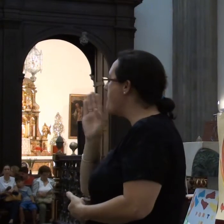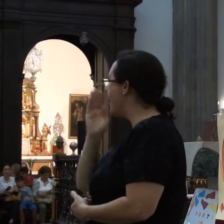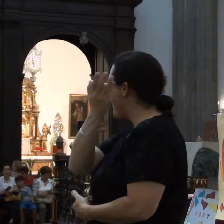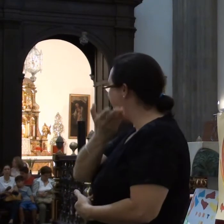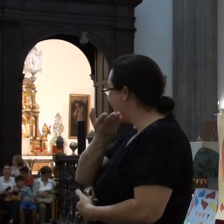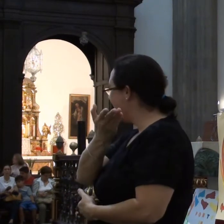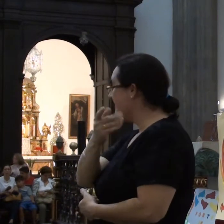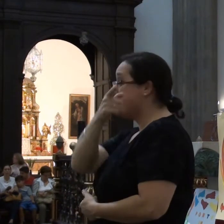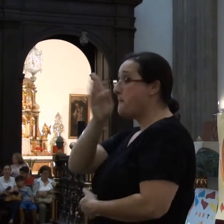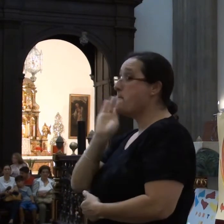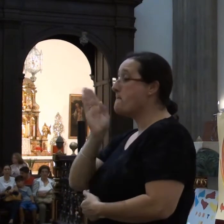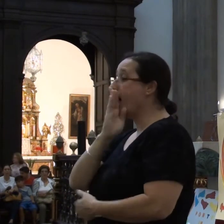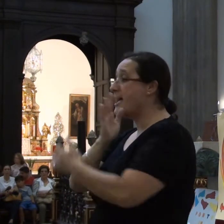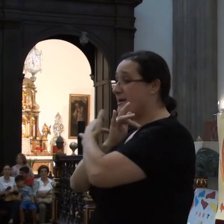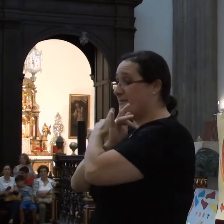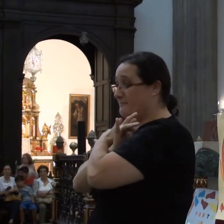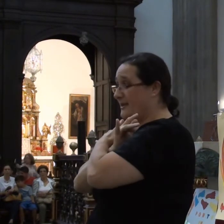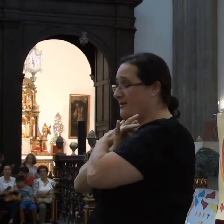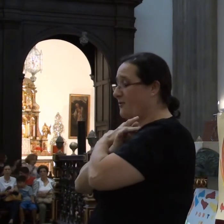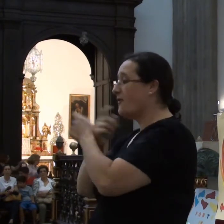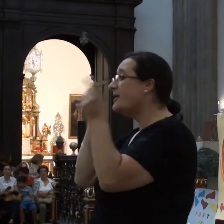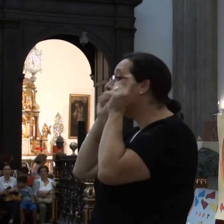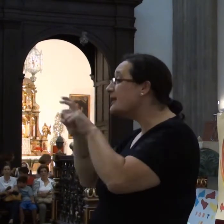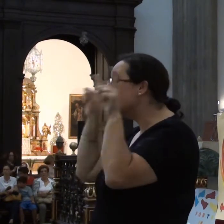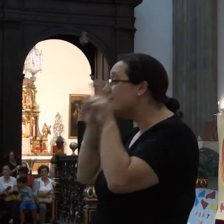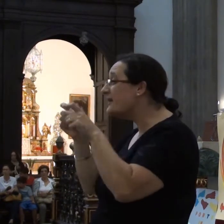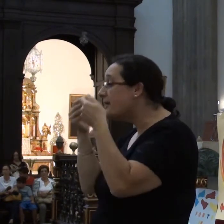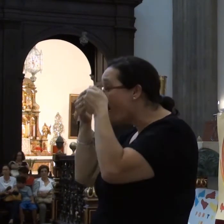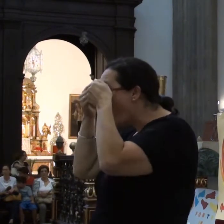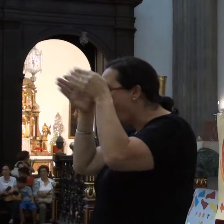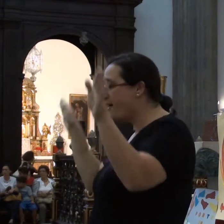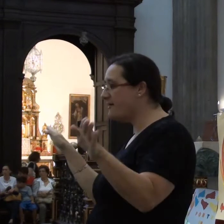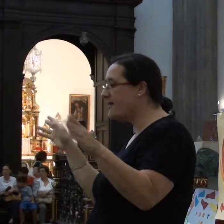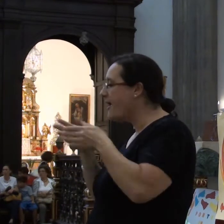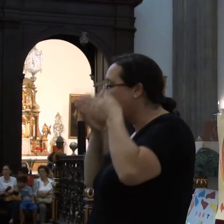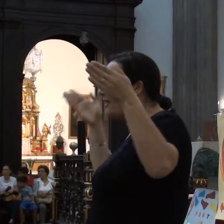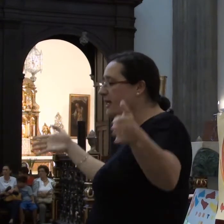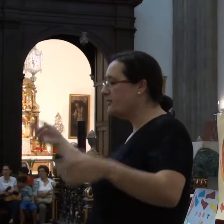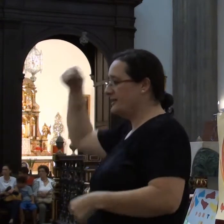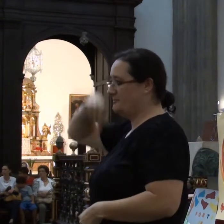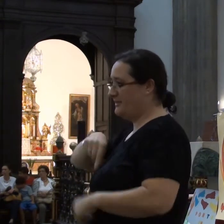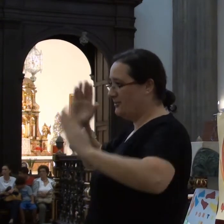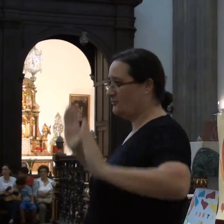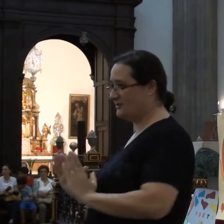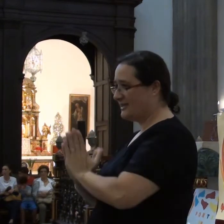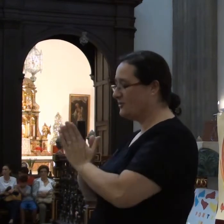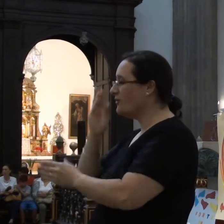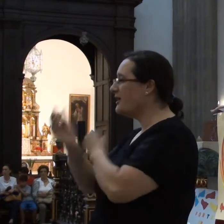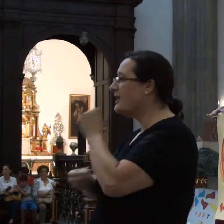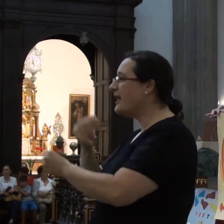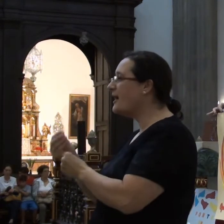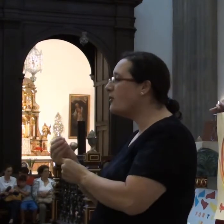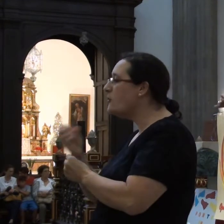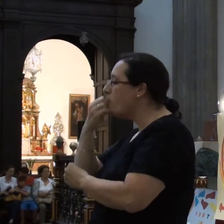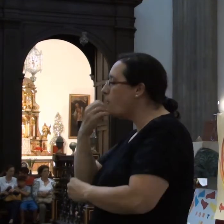nuestra madre del pino nos descubra la grandeza del Espíritu Santo y nos haga dóciles a su